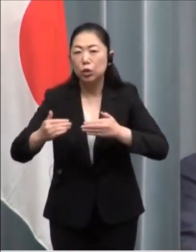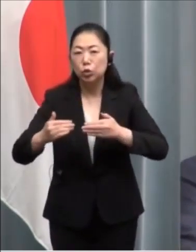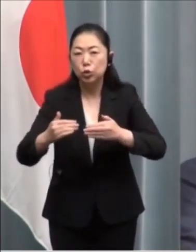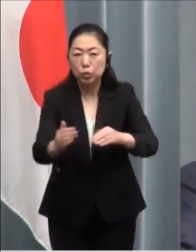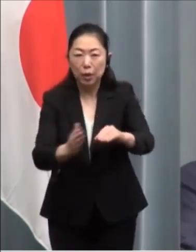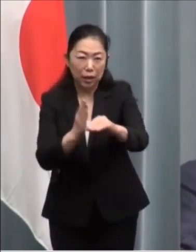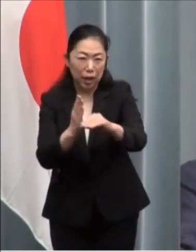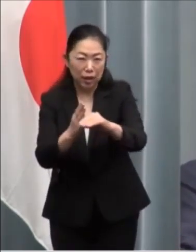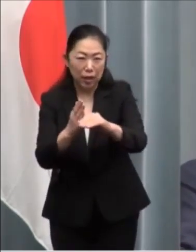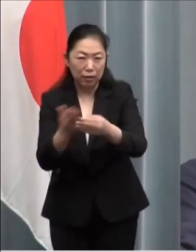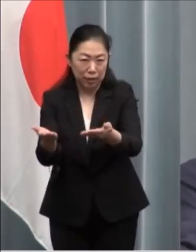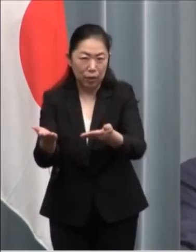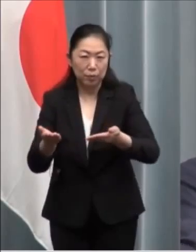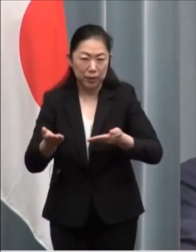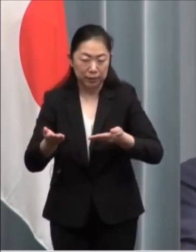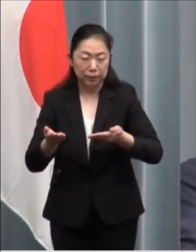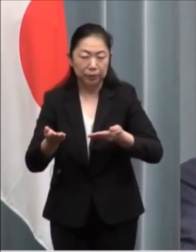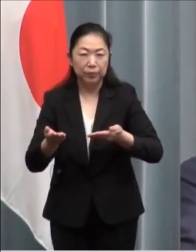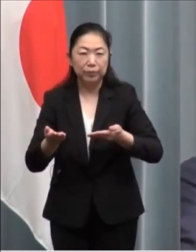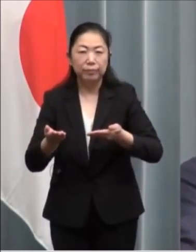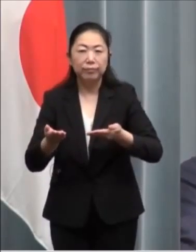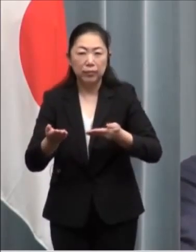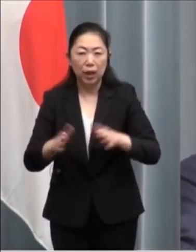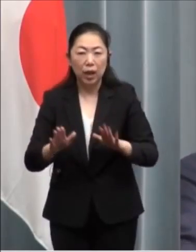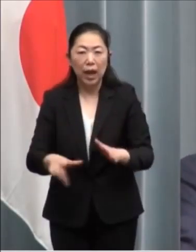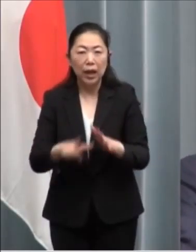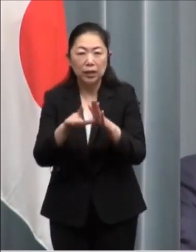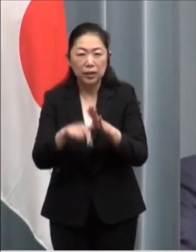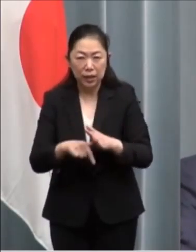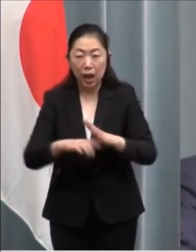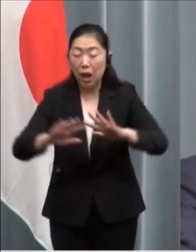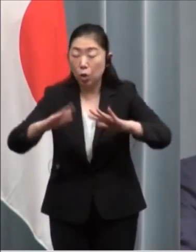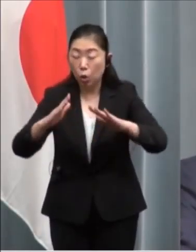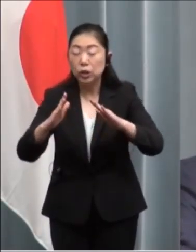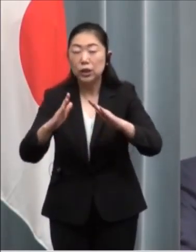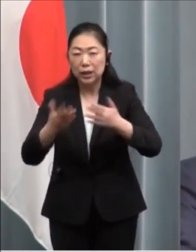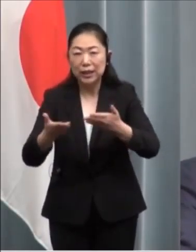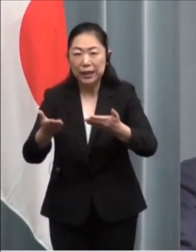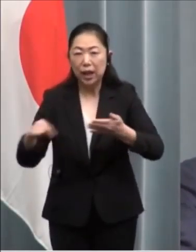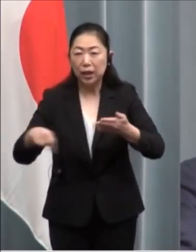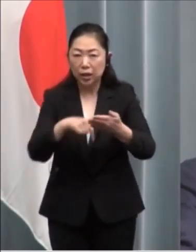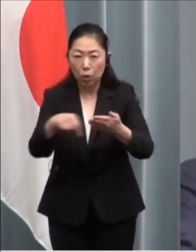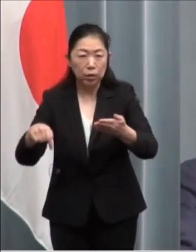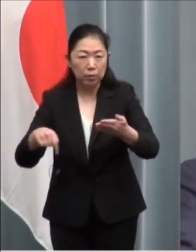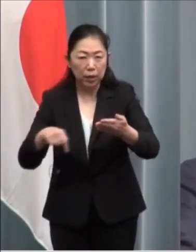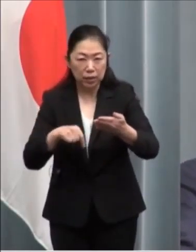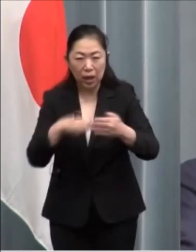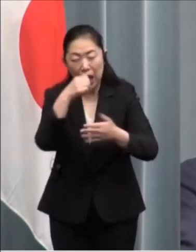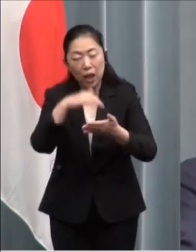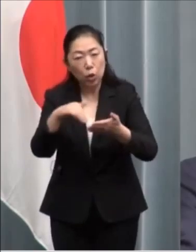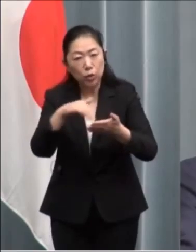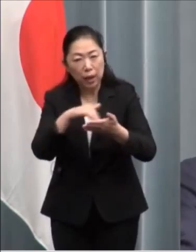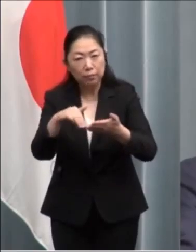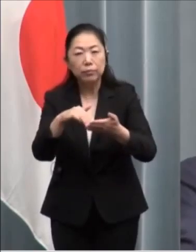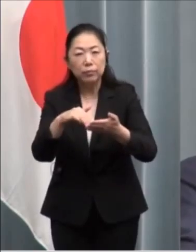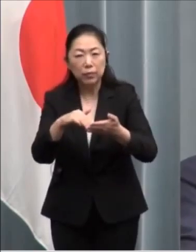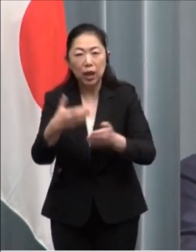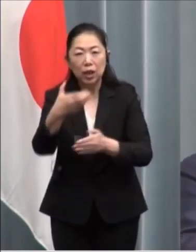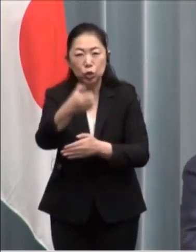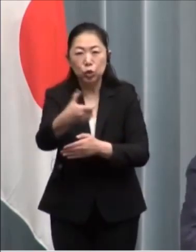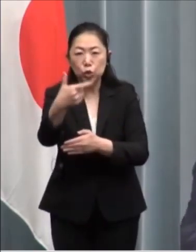めていただいている段階であります。現在ご審議いただいております予算は